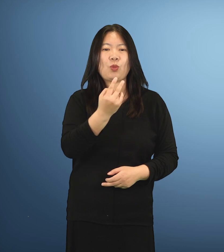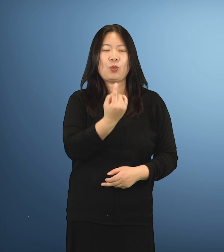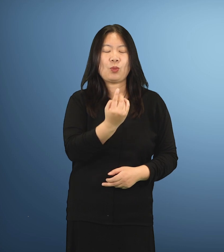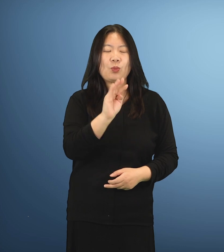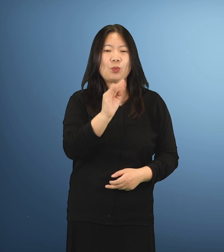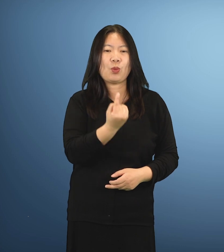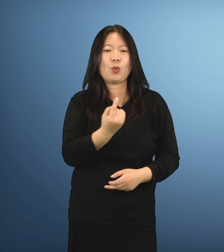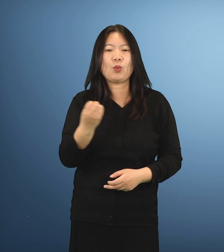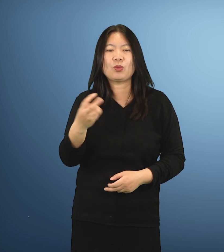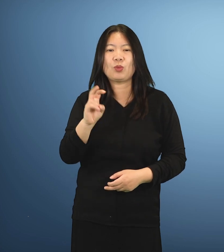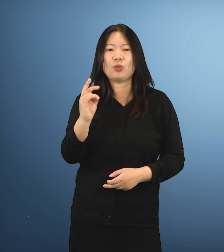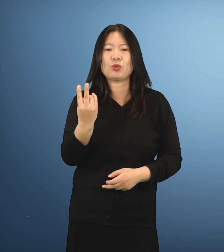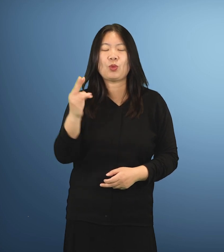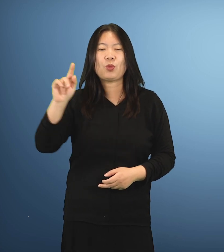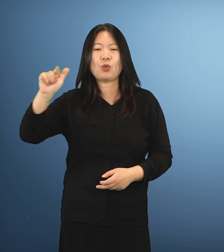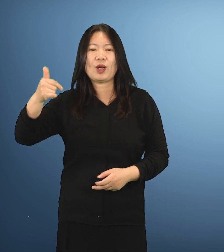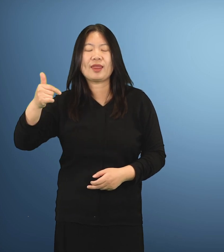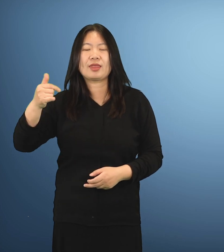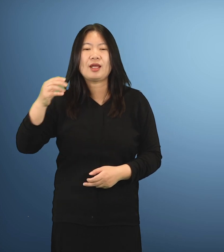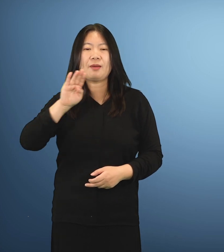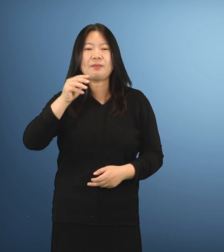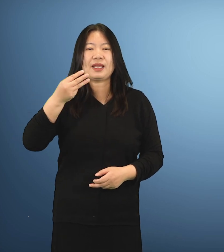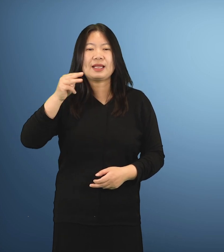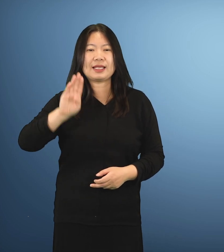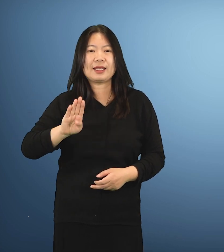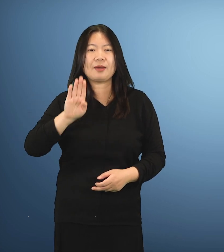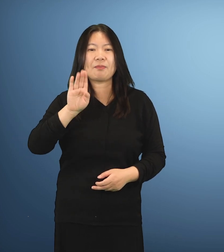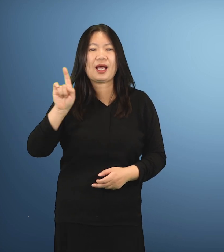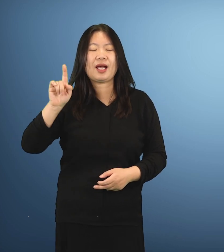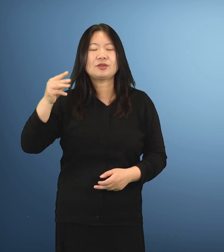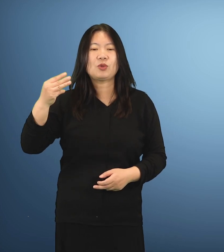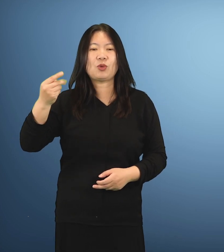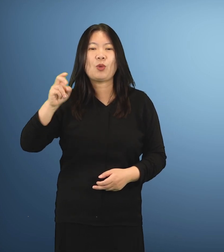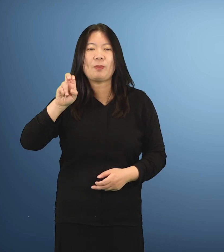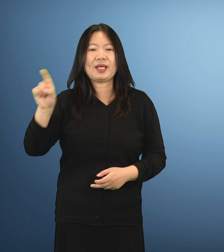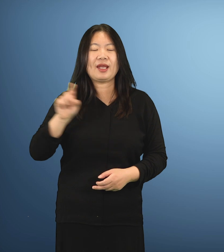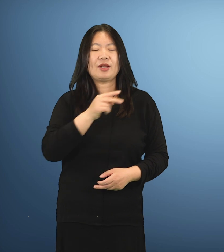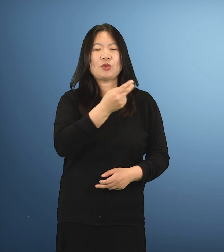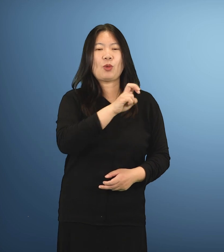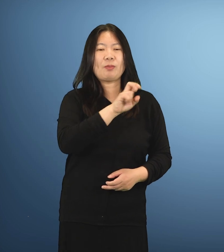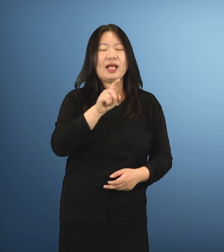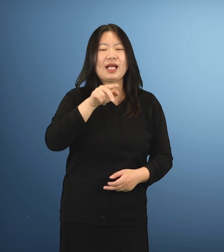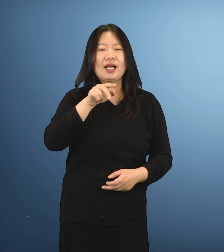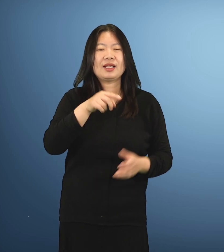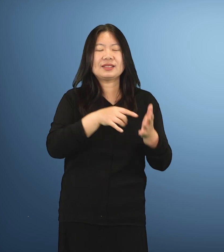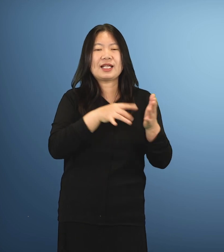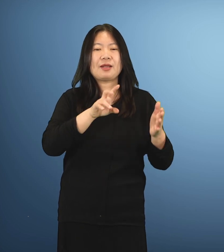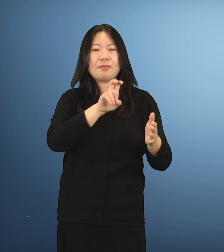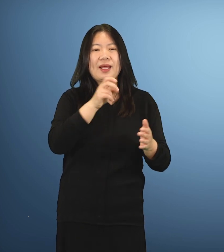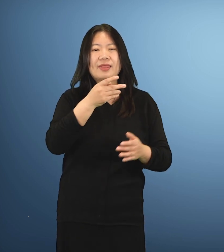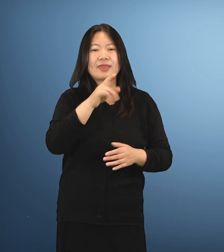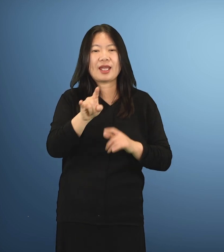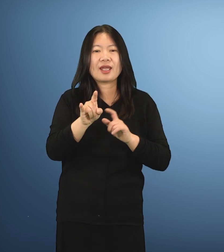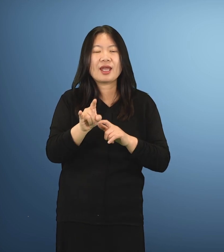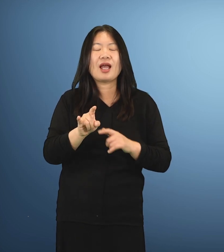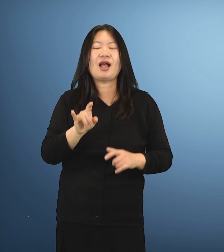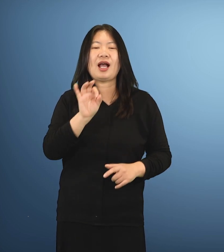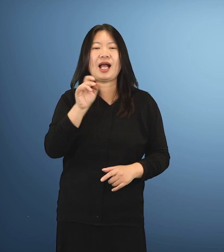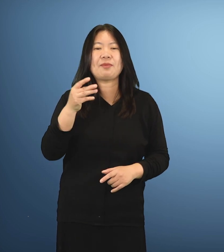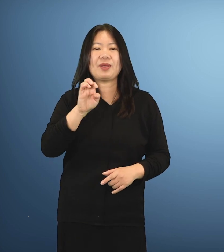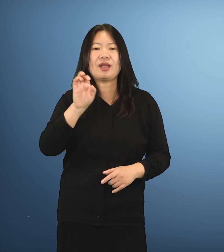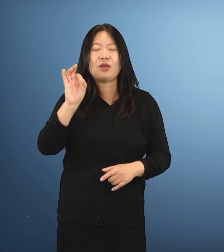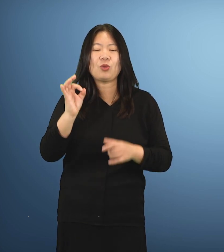형제인 요한, 빌립과 바돌롬의 도마와 세리, 마태, 알페오의 아들